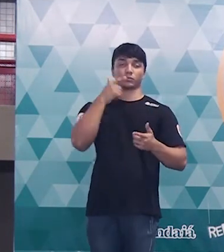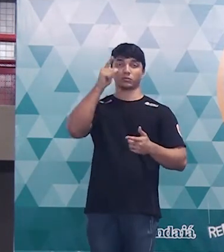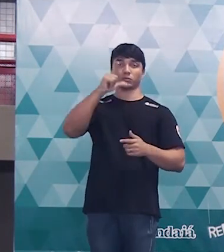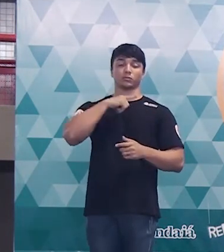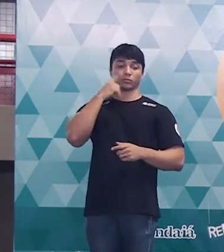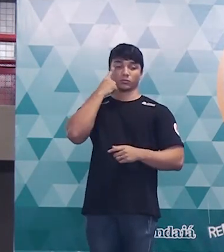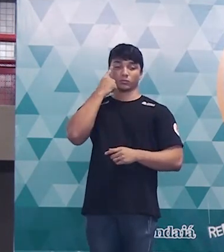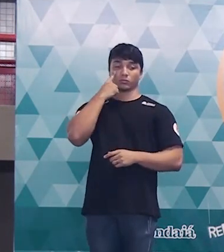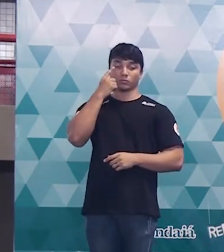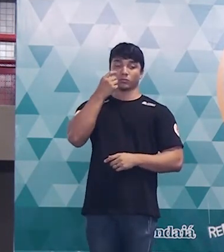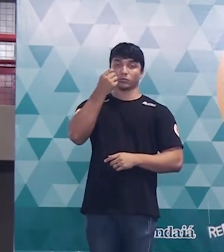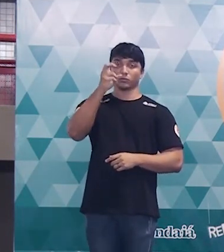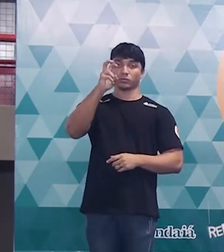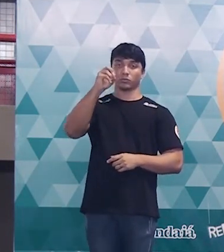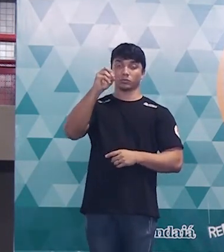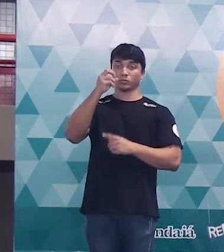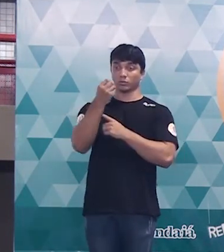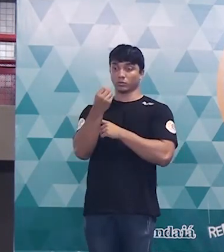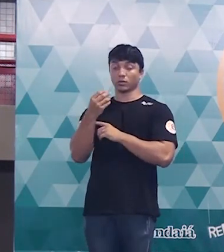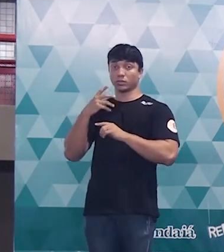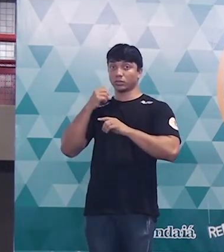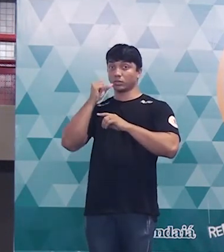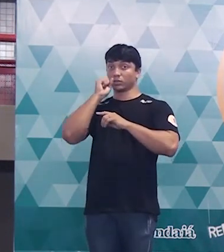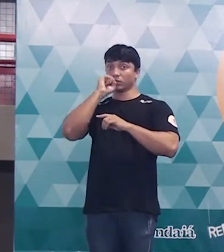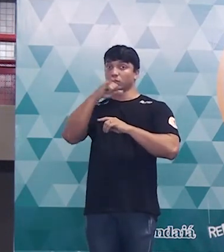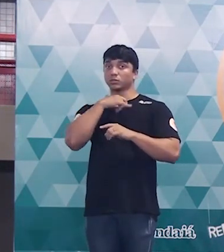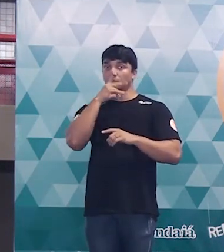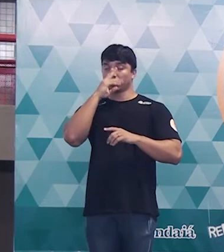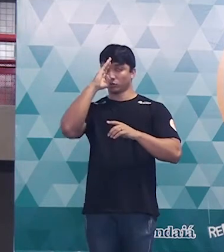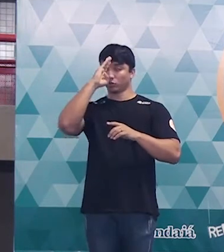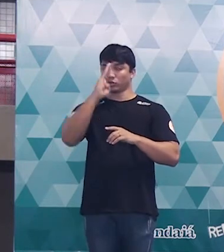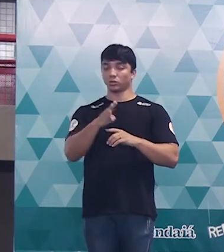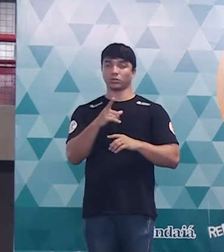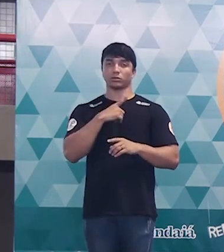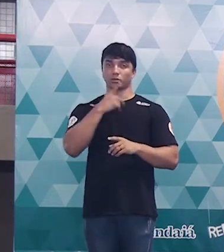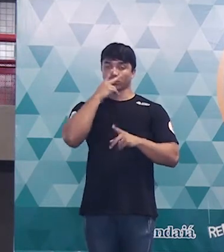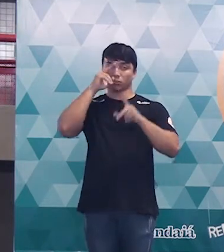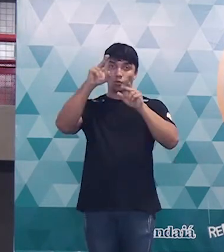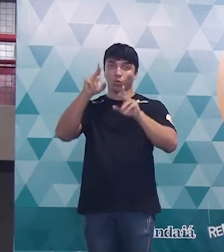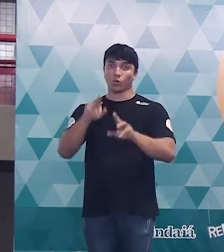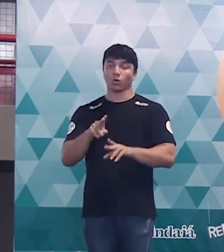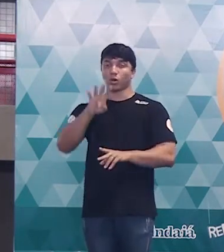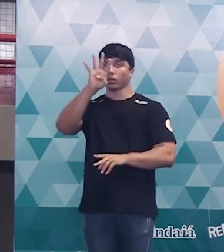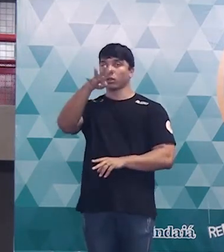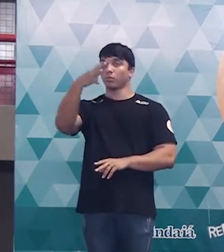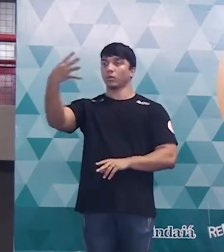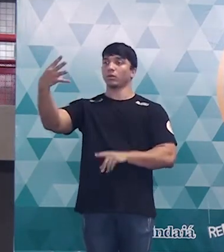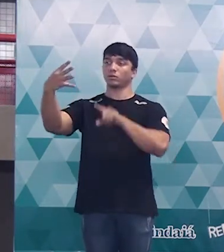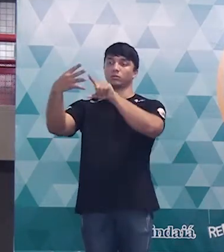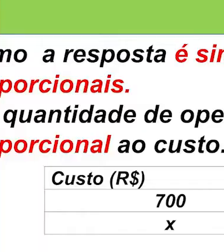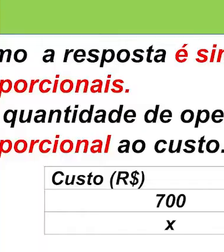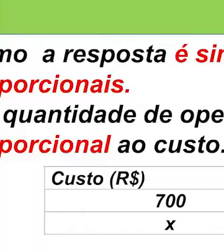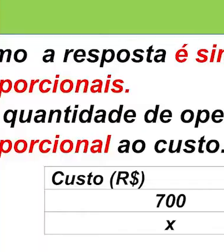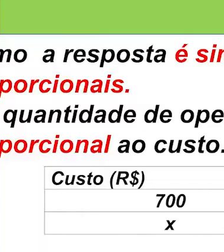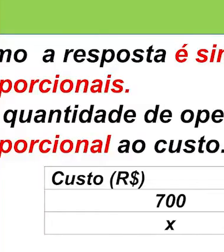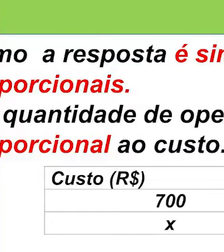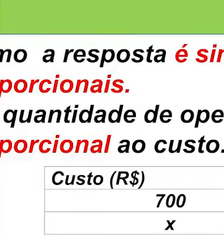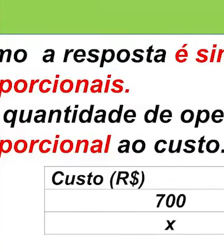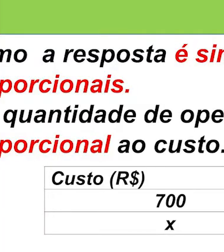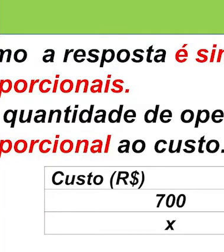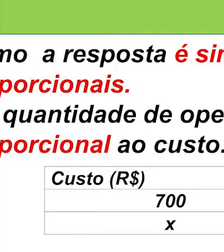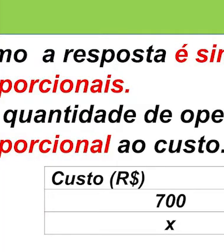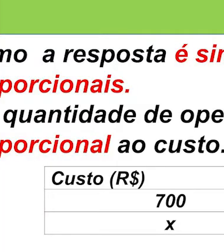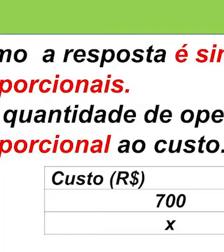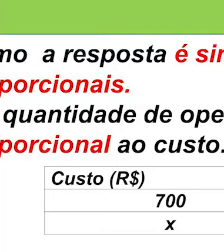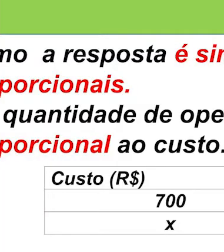outra grandeza, se for diretamente, do jeitinho que aparece na tabela, você irá colocar na